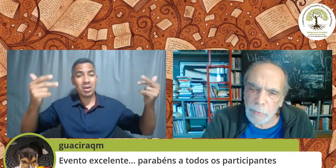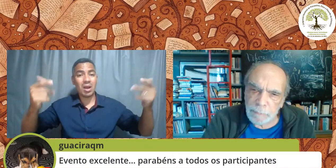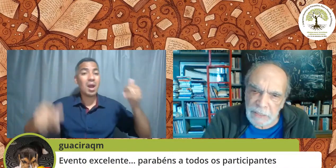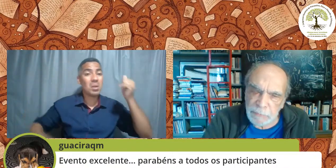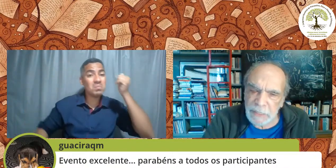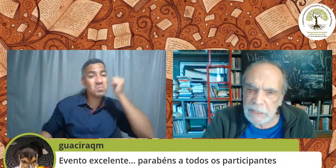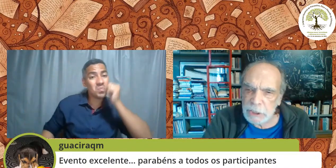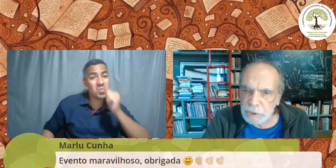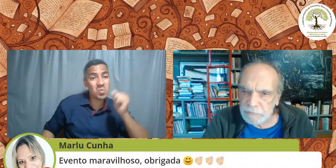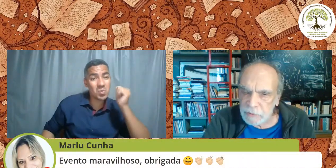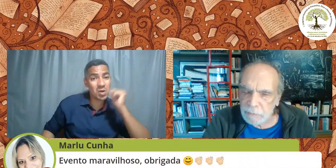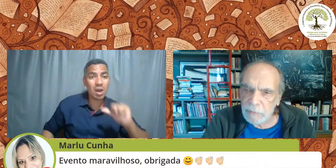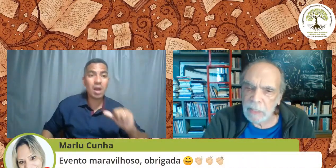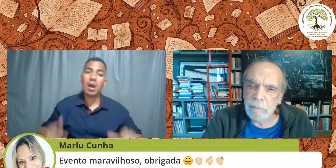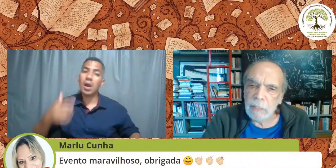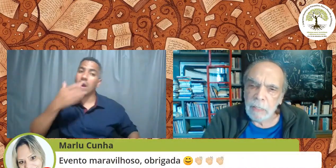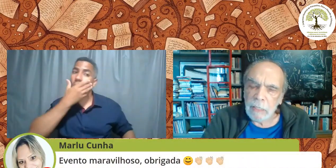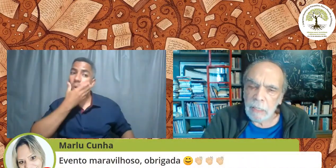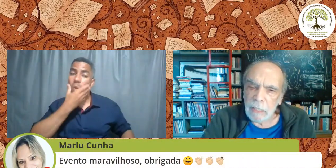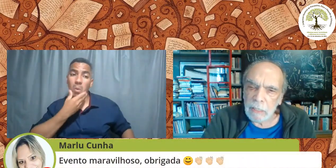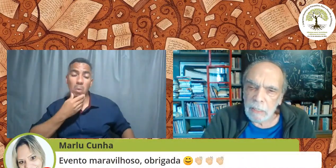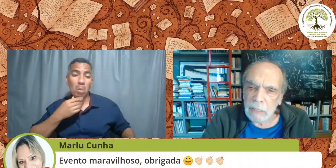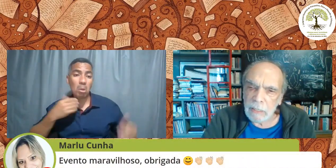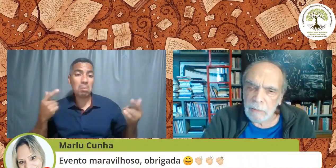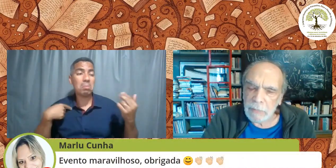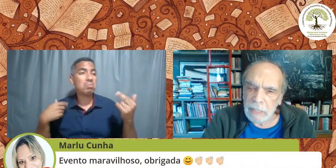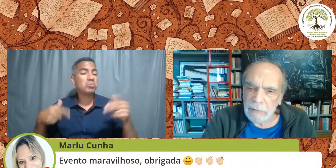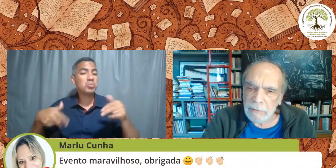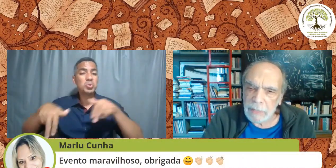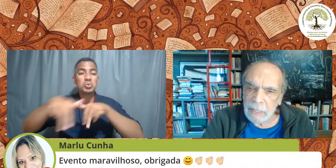conviviam numa perspectiva, né,